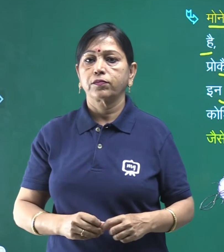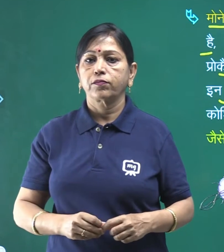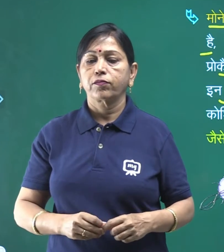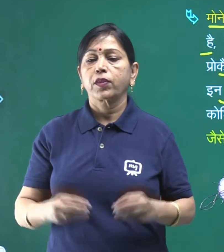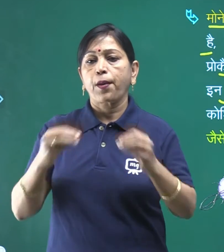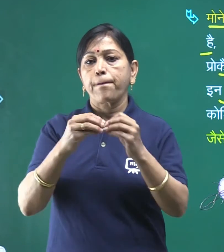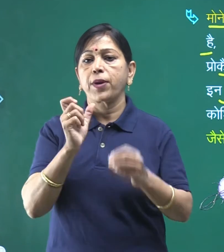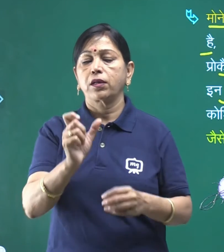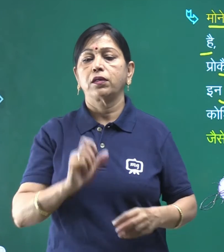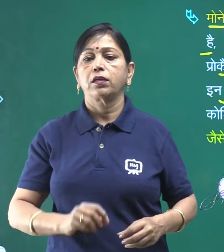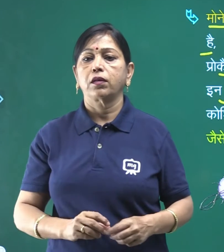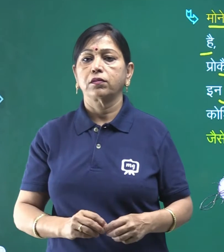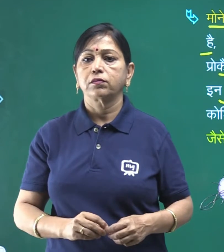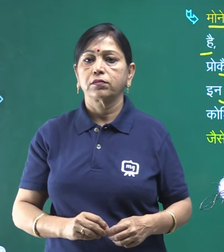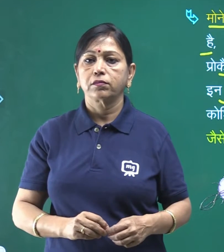बैक्टीरिया,